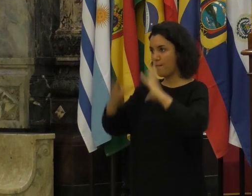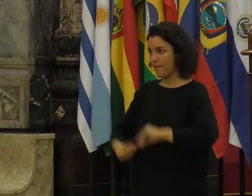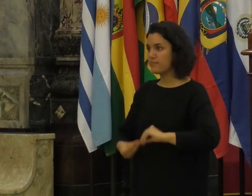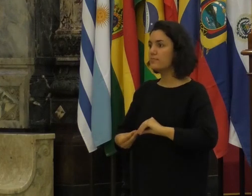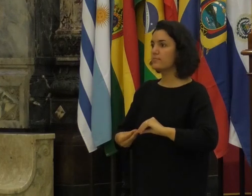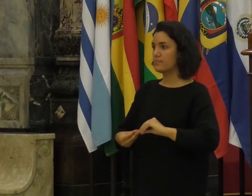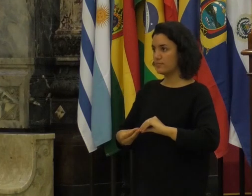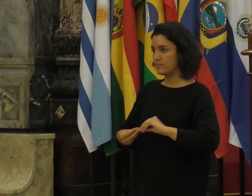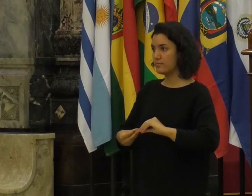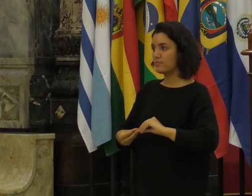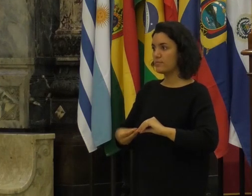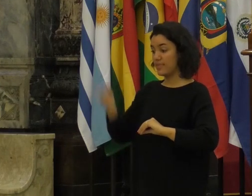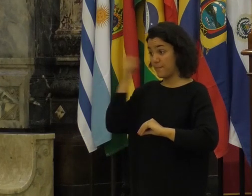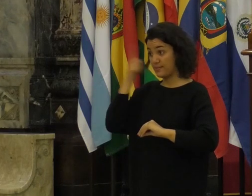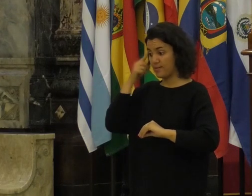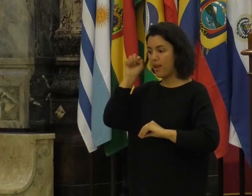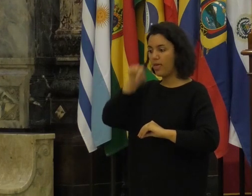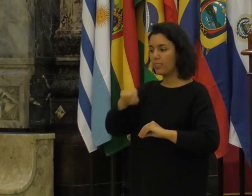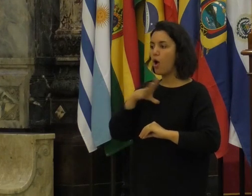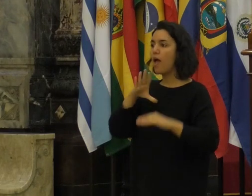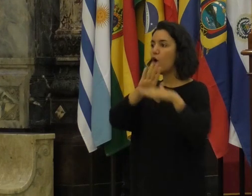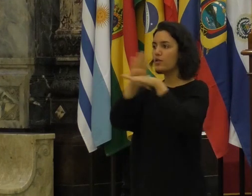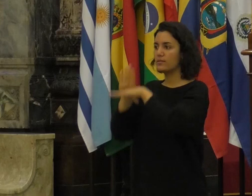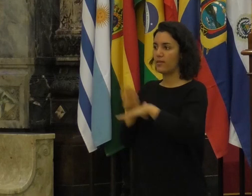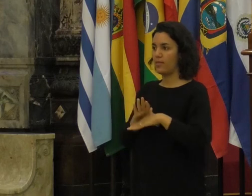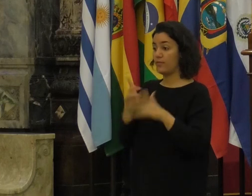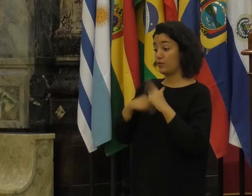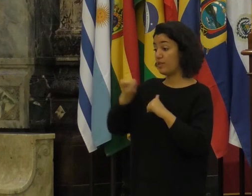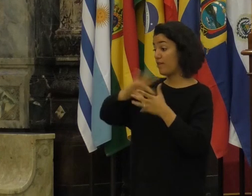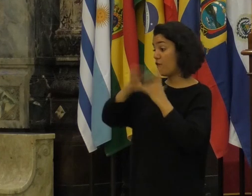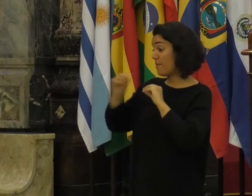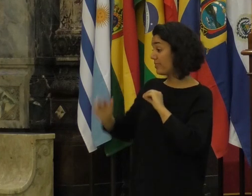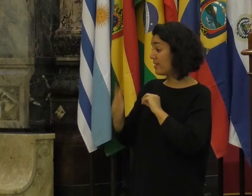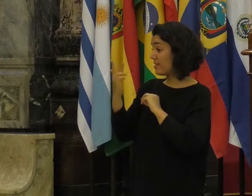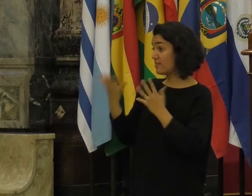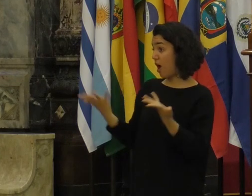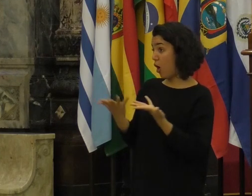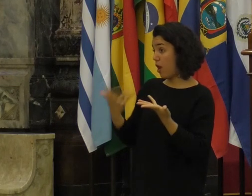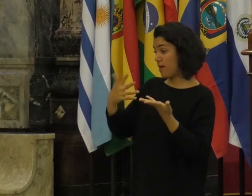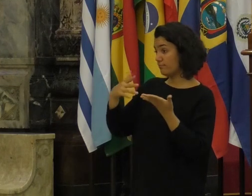Quizás este modo 3, en la manera en que se va configurando en nuestra región,